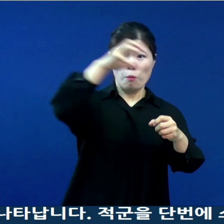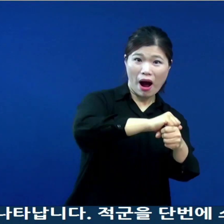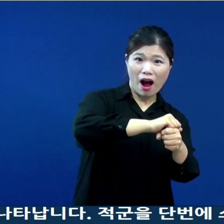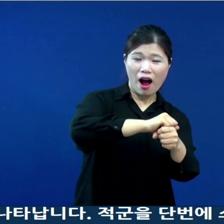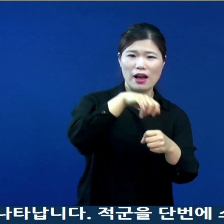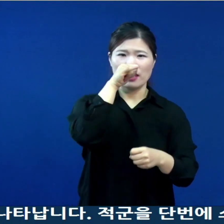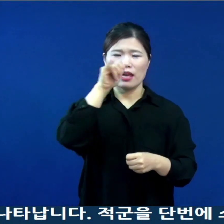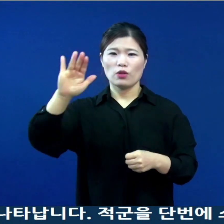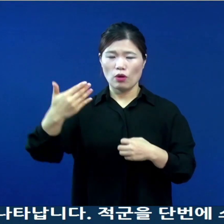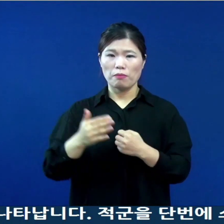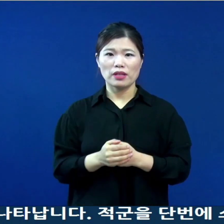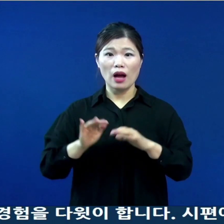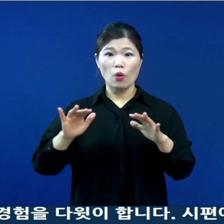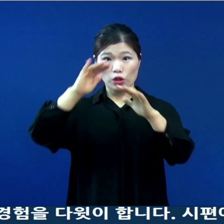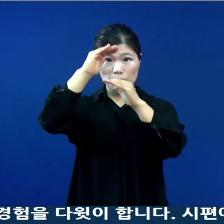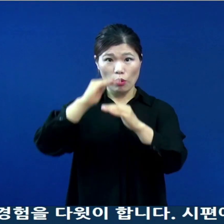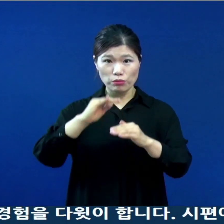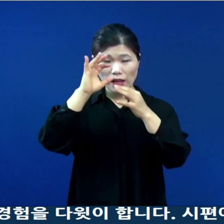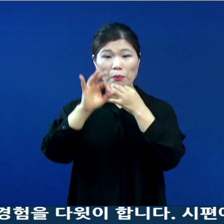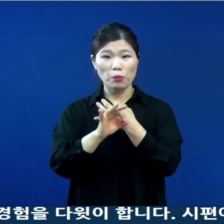그런 부분이 등장하는데